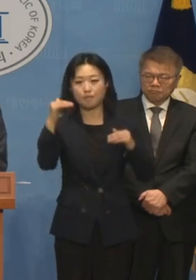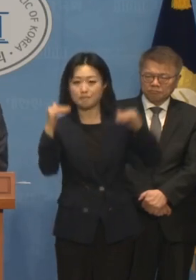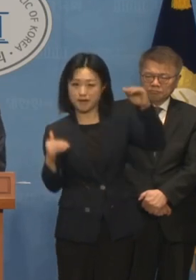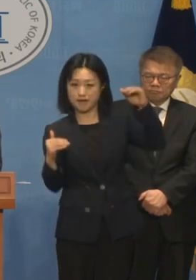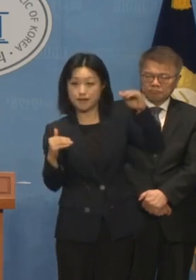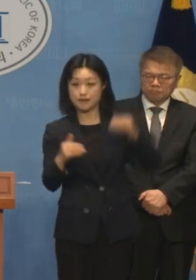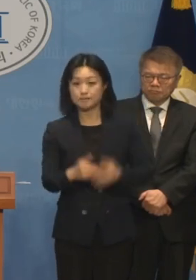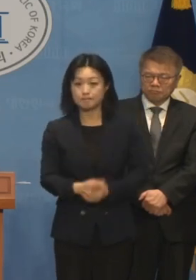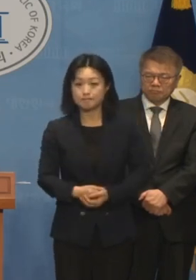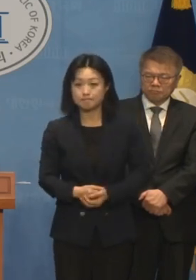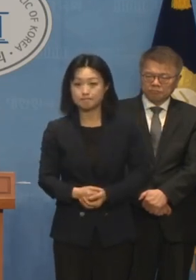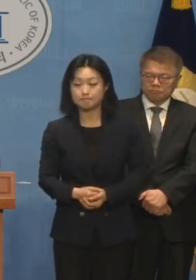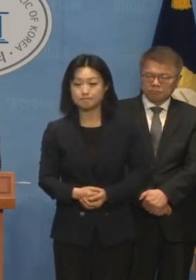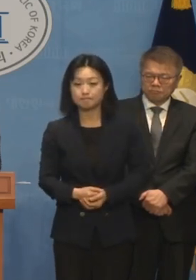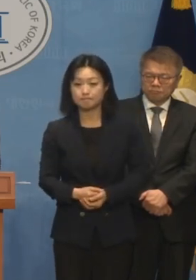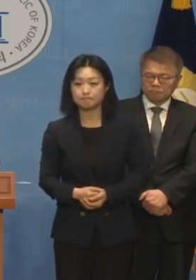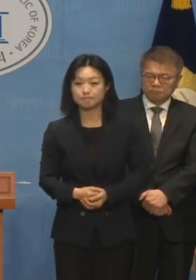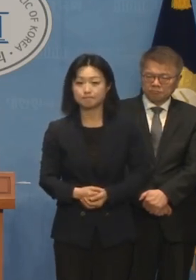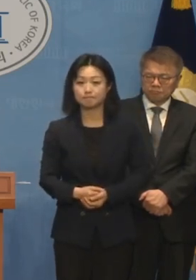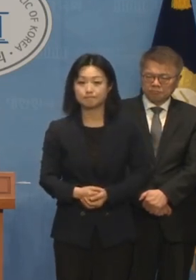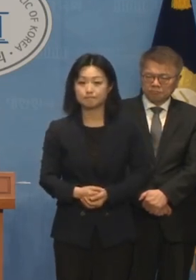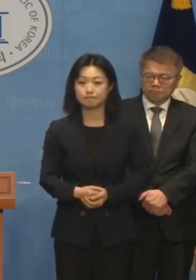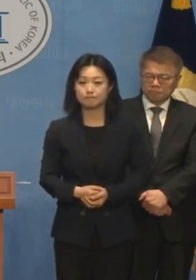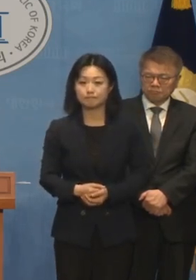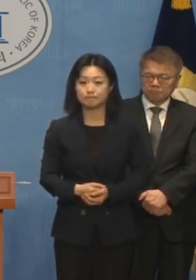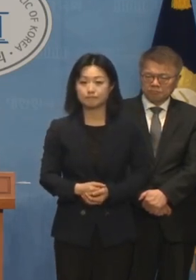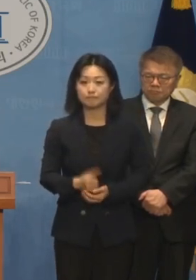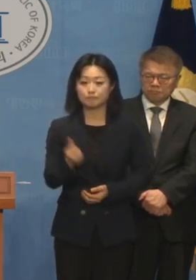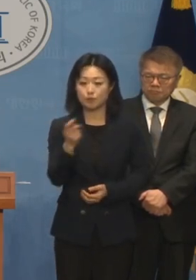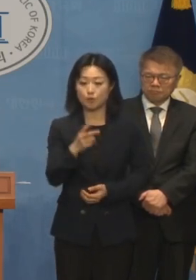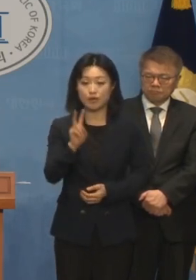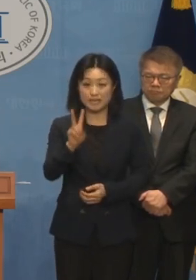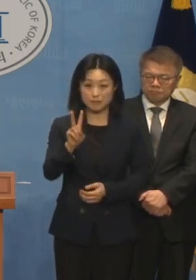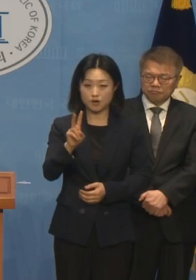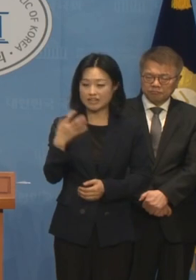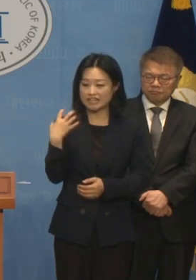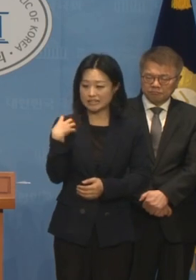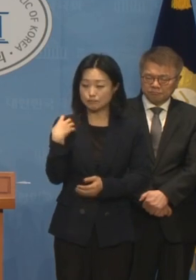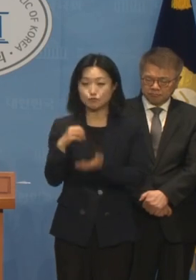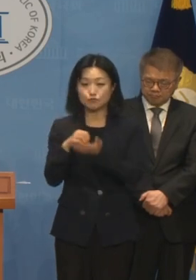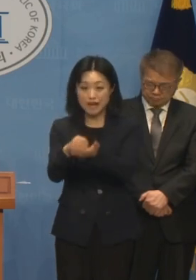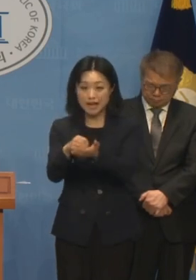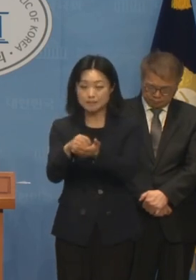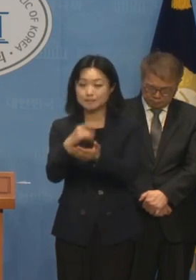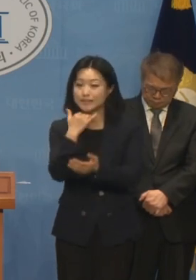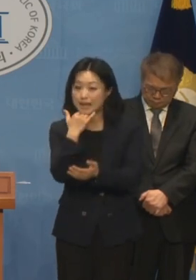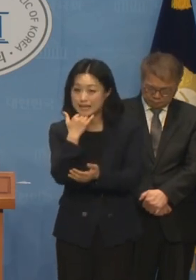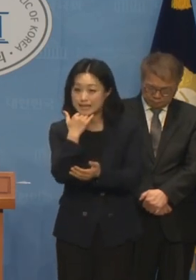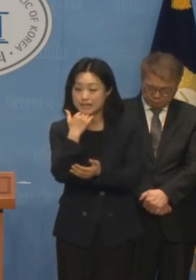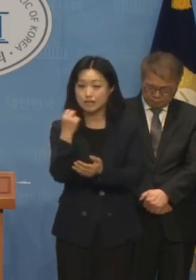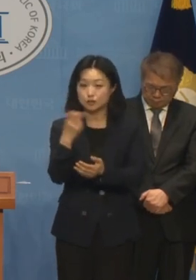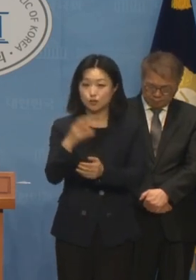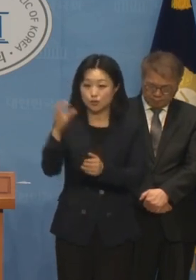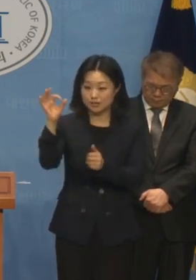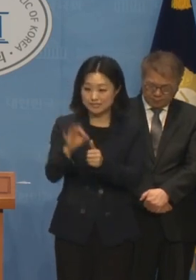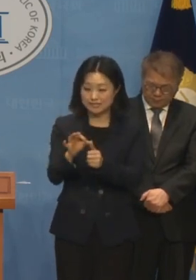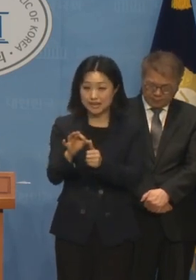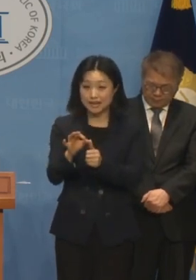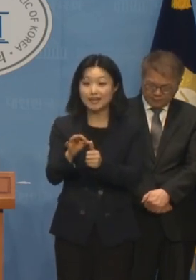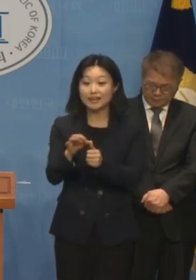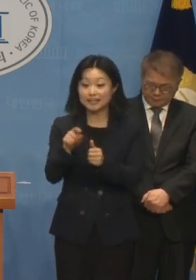말씀드립니다. 의제 2는 의무 가입 상한 연령과 수급 개시